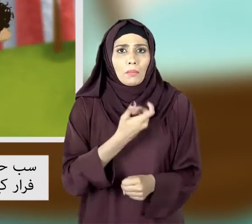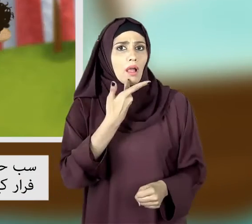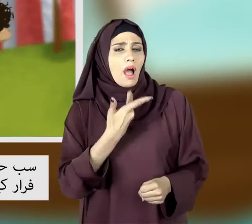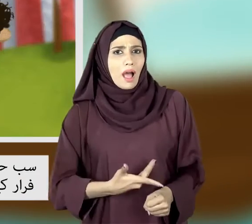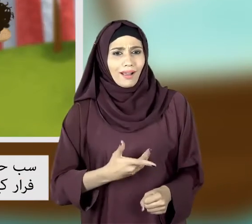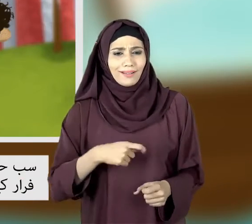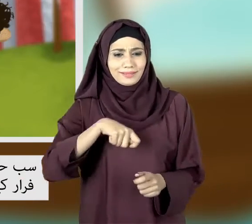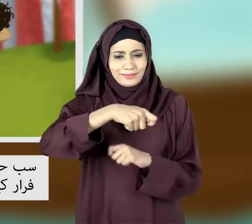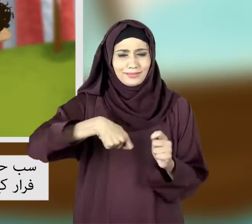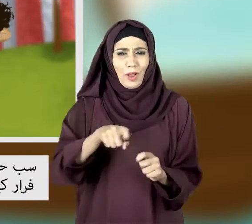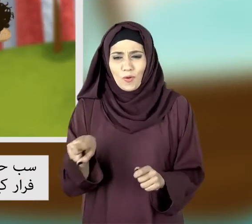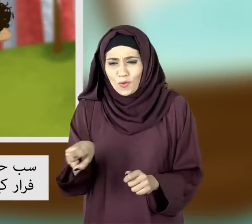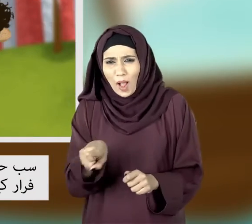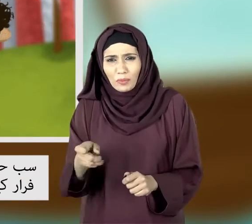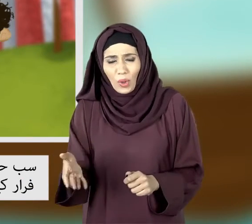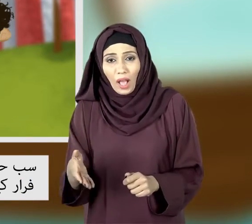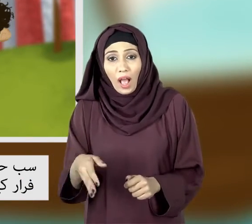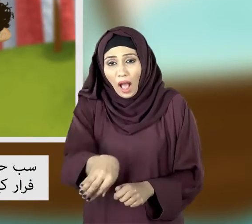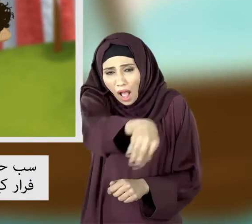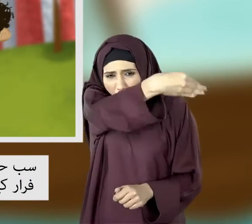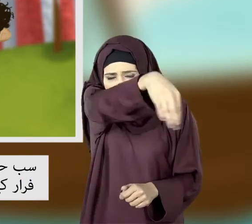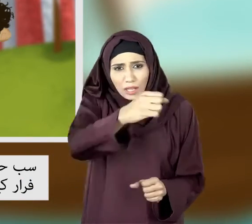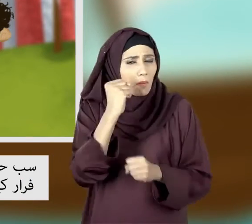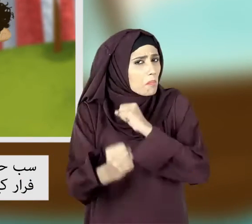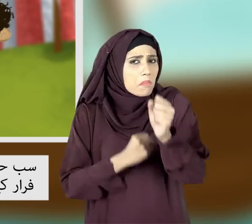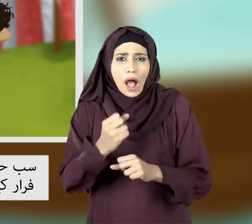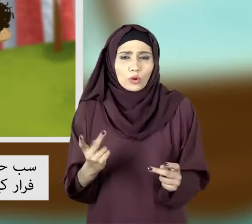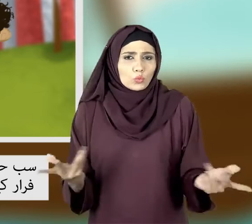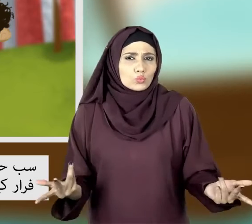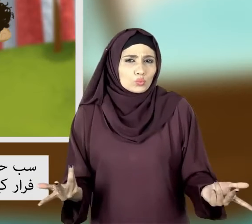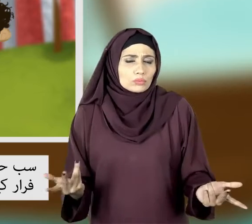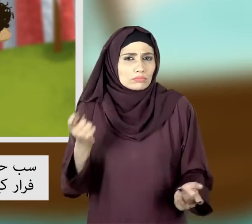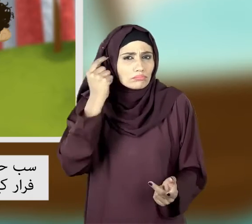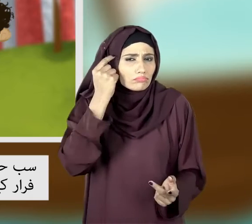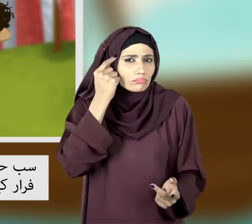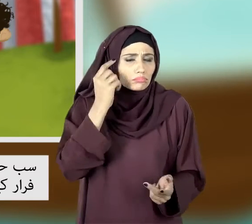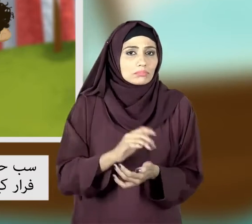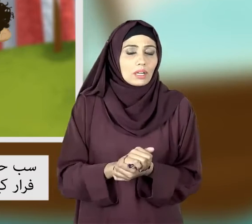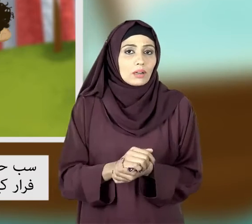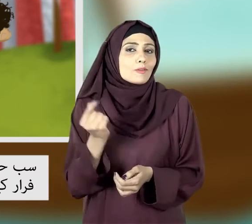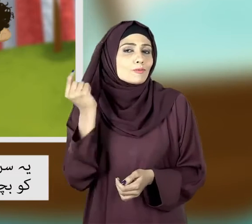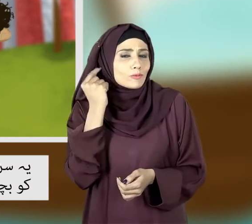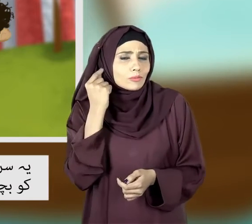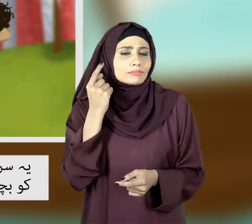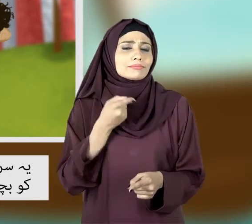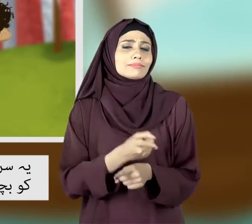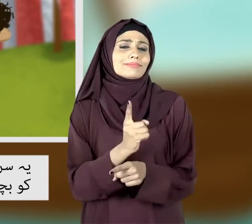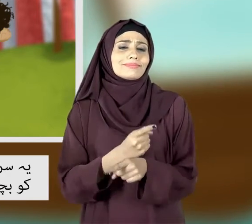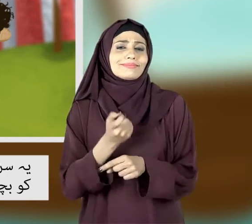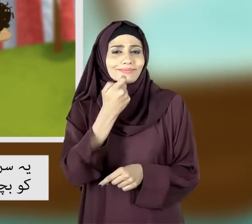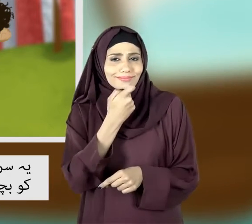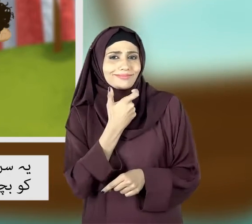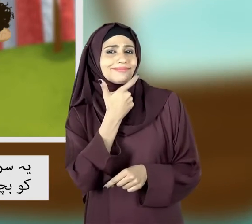سب حیران ہوئے کہ رسی تو کمزور تھی پر ہاتھی فرار کیوں نہیں ہوئے۔ یہ سن کر